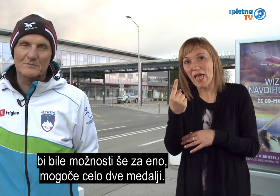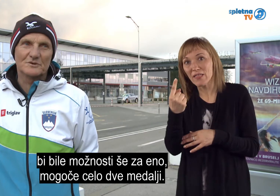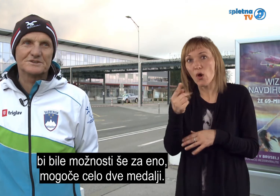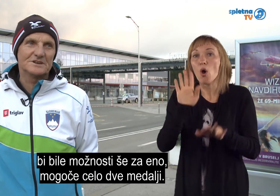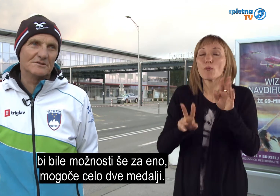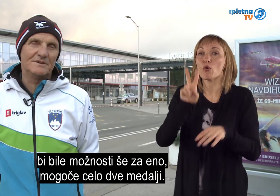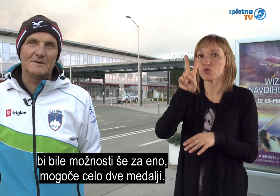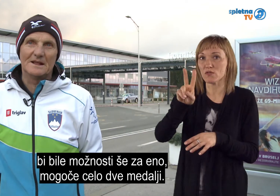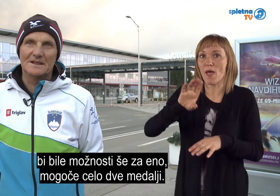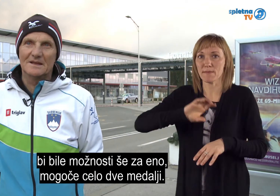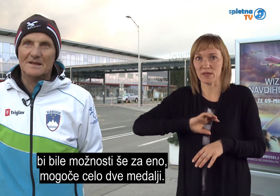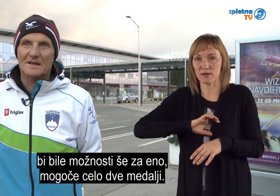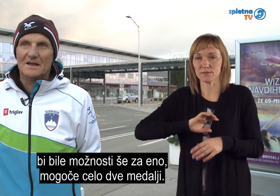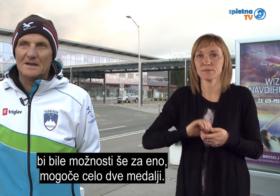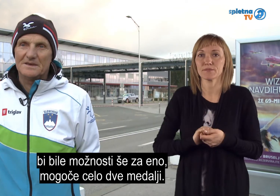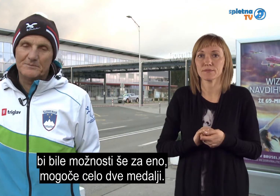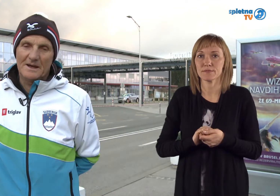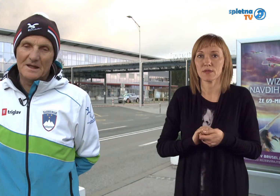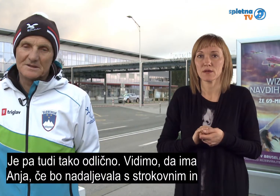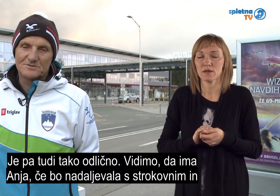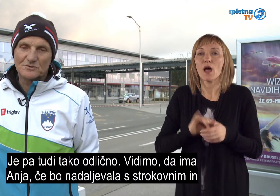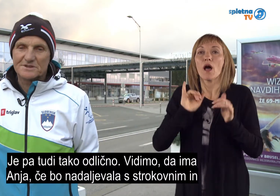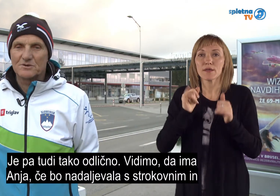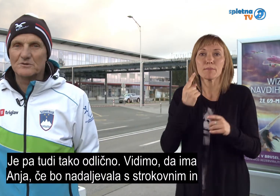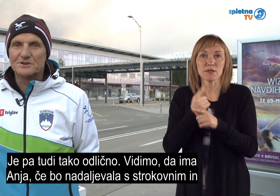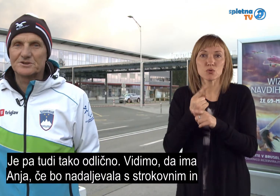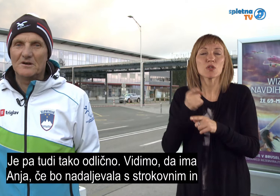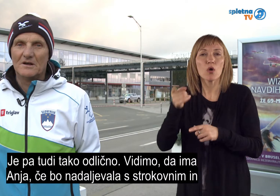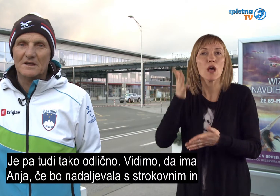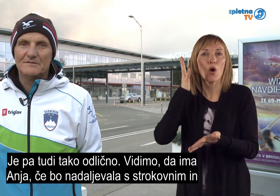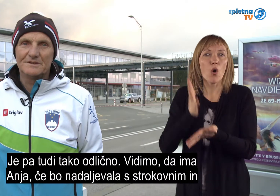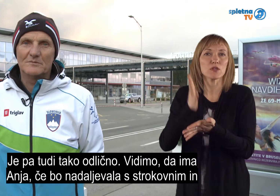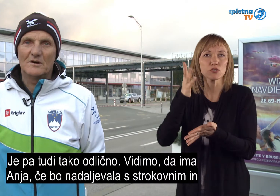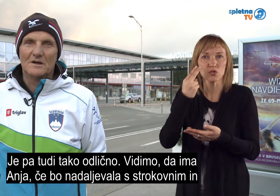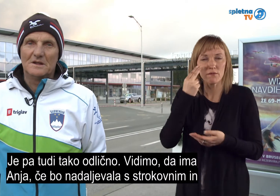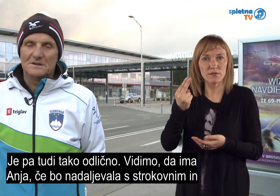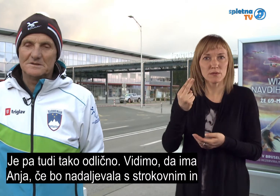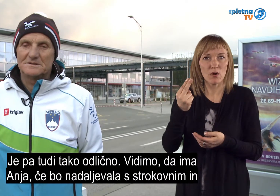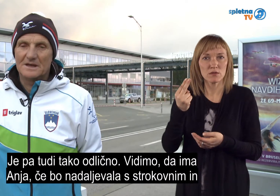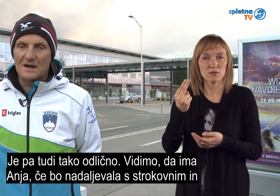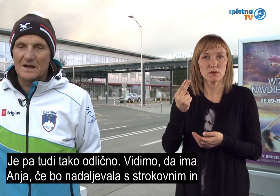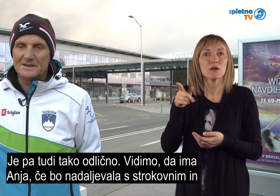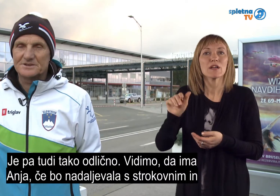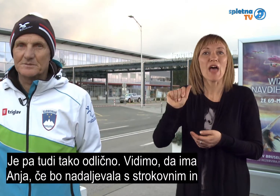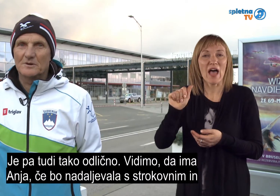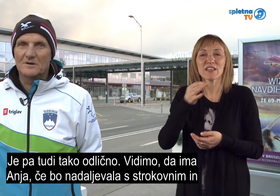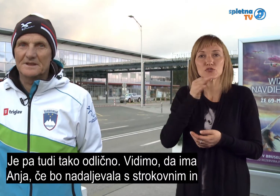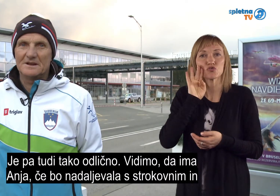mogoče celo 2 medalje. Je pa tudi tako odlično, vidimo, da Anja, če bo